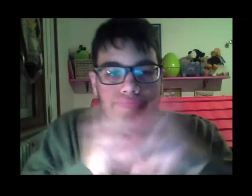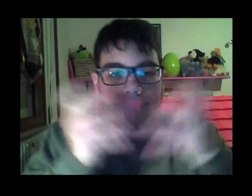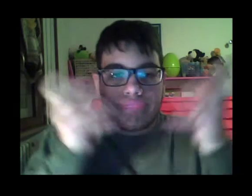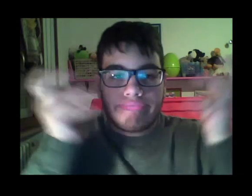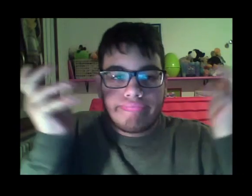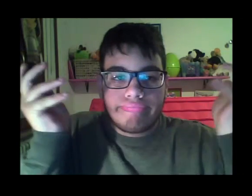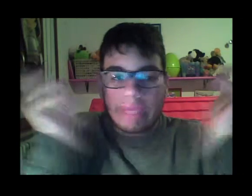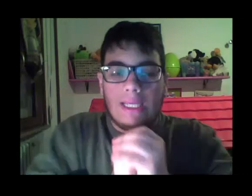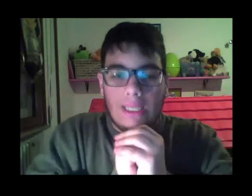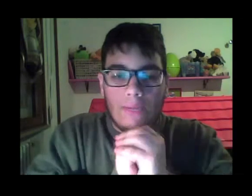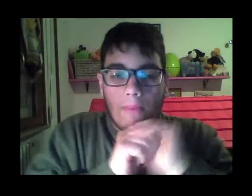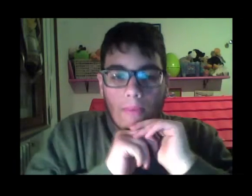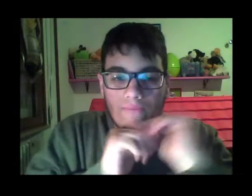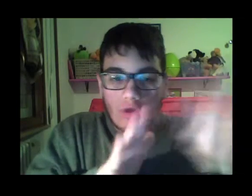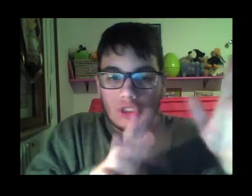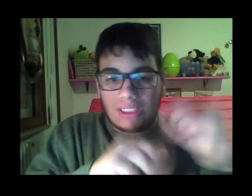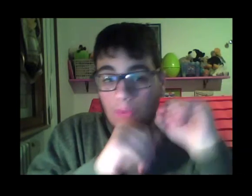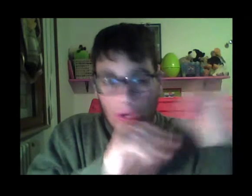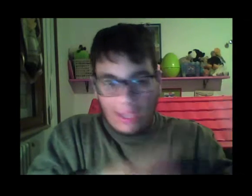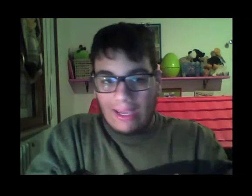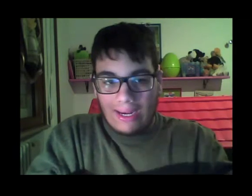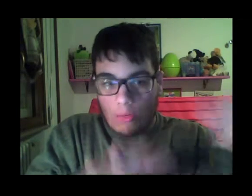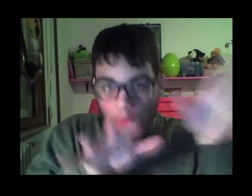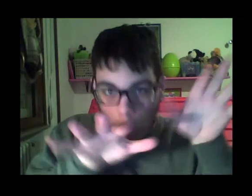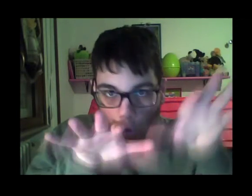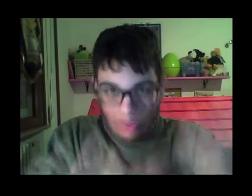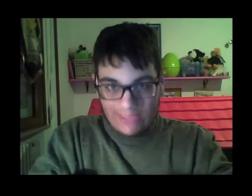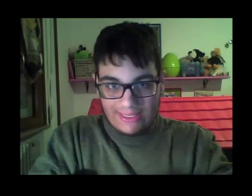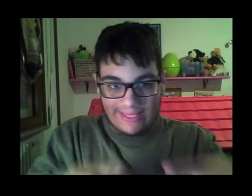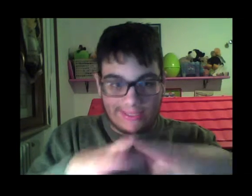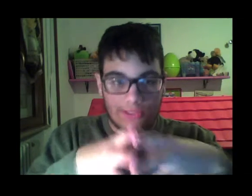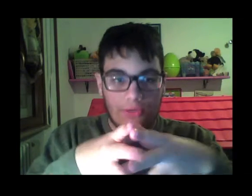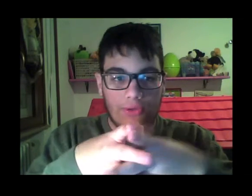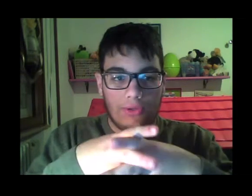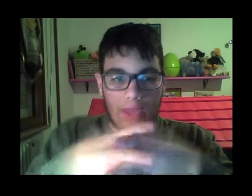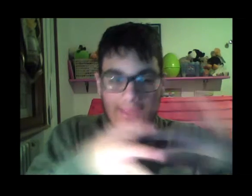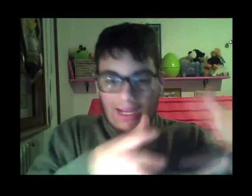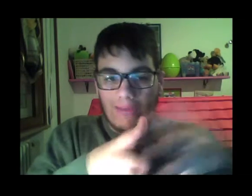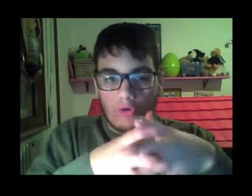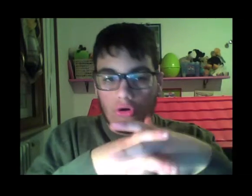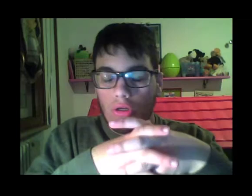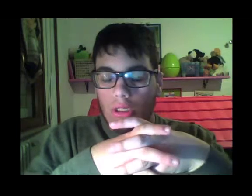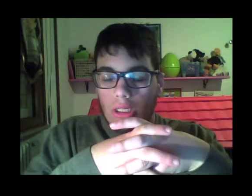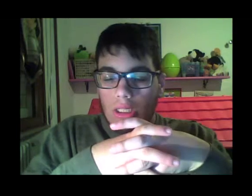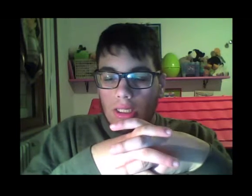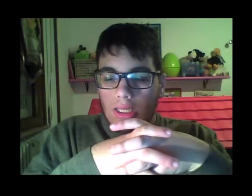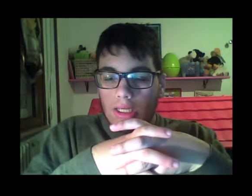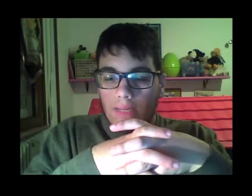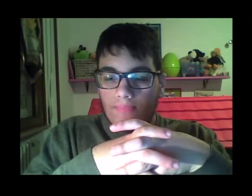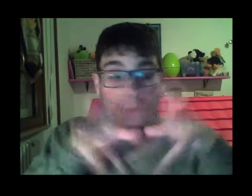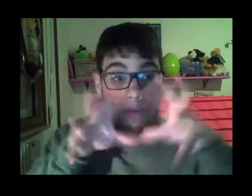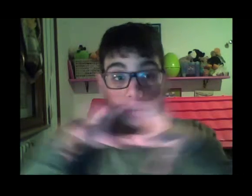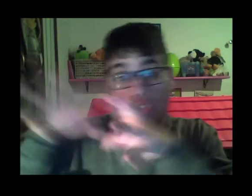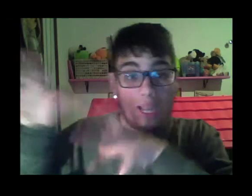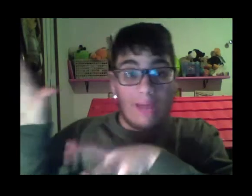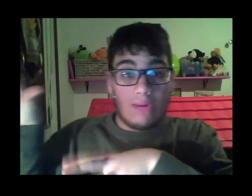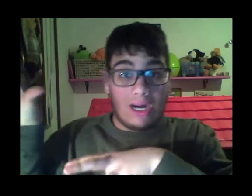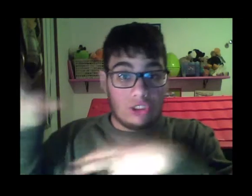E... Proprio velocissimo, che caricherò proprio ora stesso, durante il lavoro. Ehm... Incomincio già a lavorarci